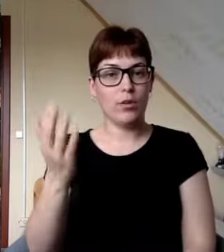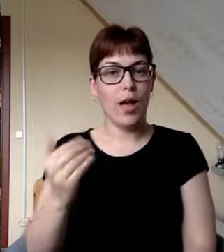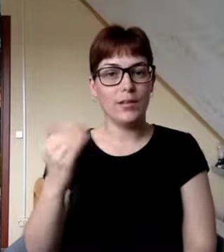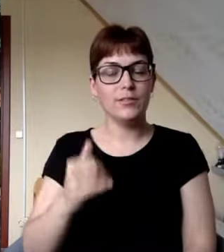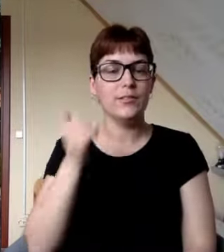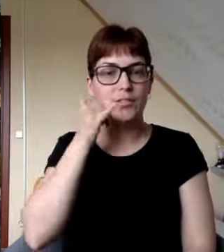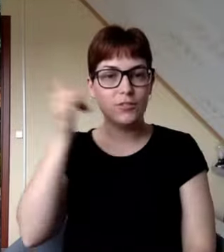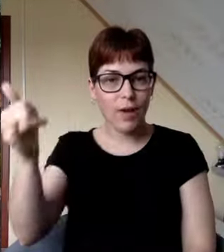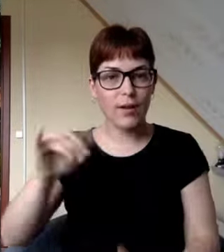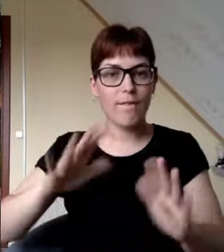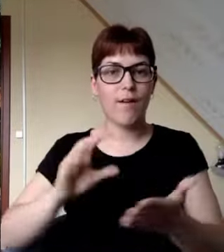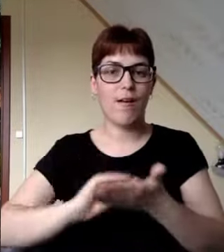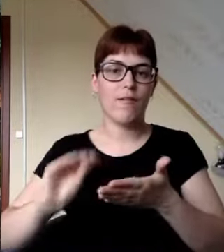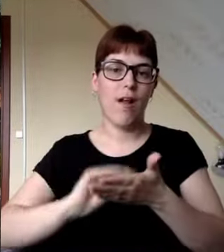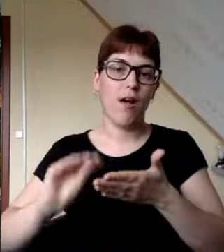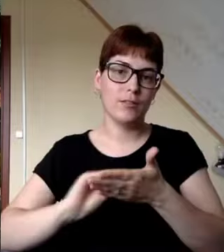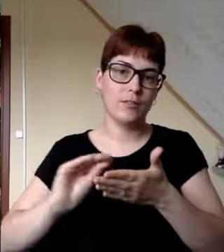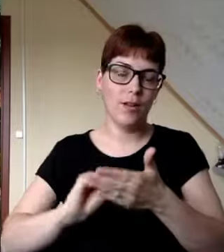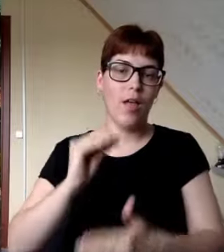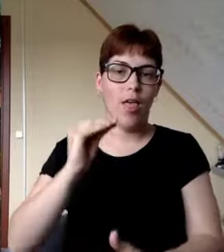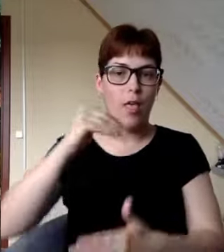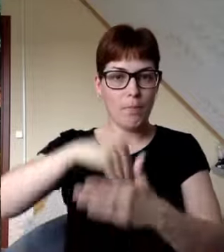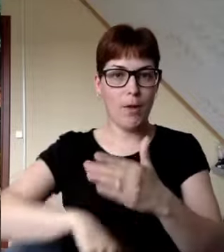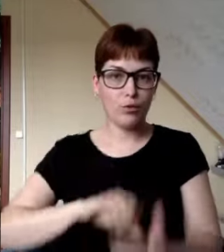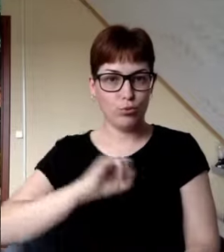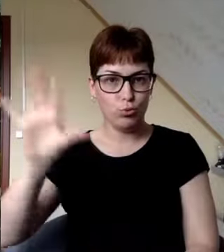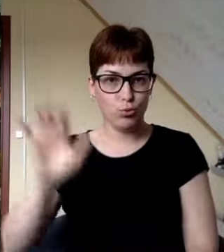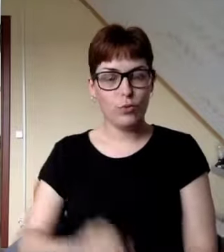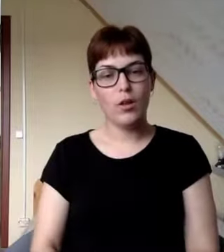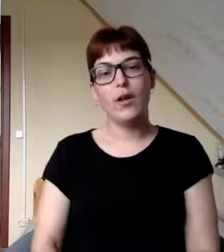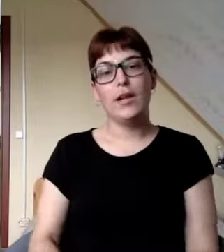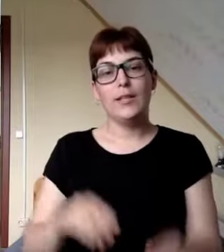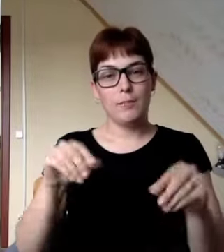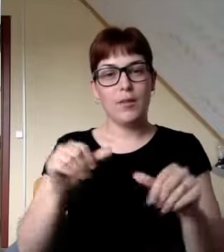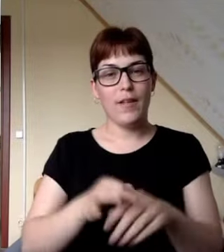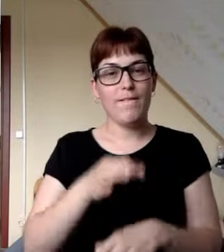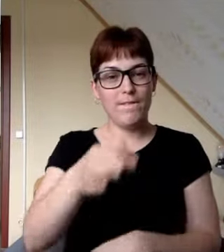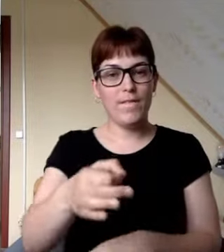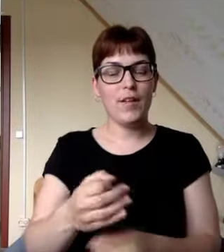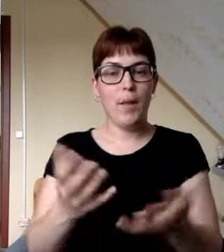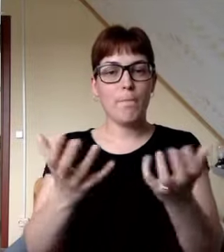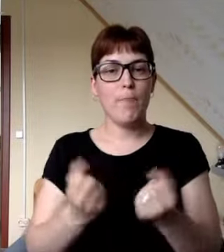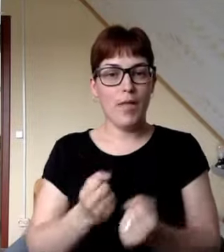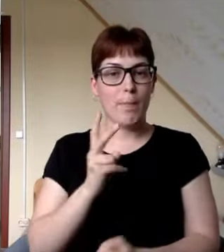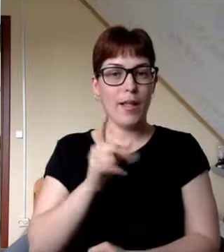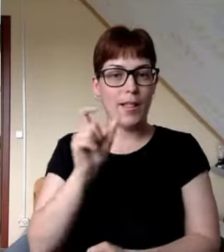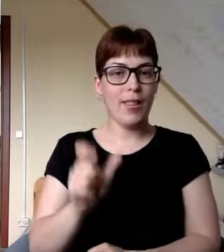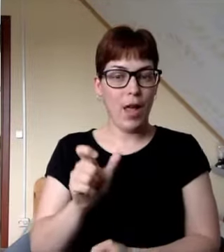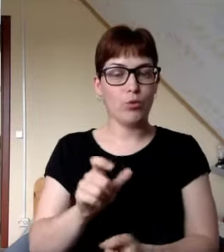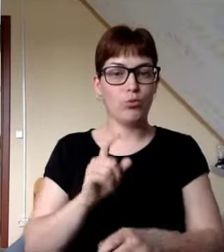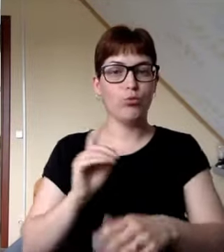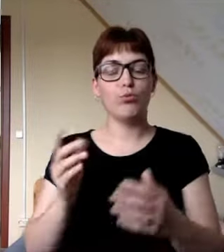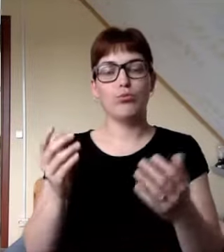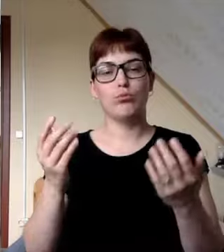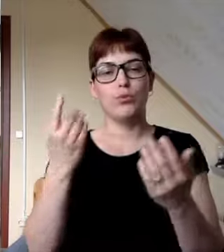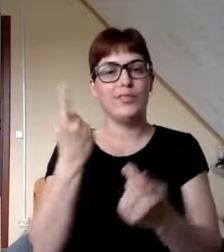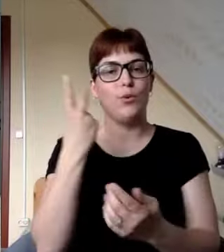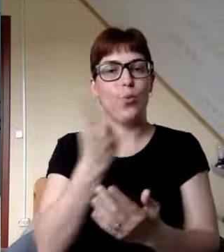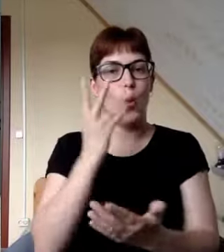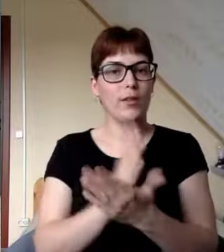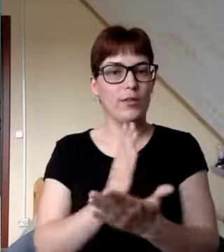aicināti zvanīt vai rakstīt elektronisko vēstuli. Smiltanas filiāles pieņemšanas laiks ir otra dienās no pulksten 9.